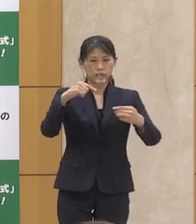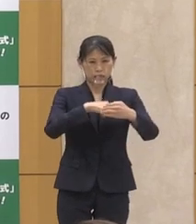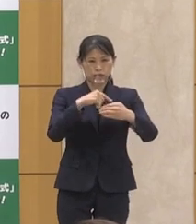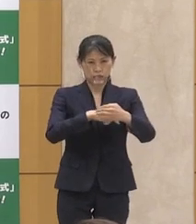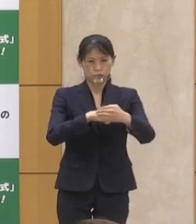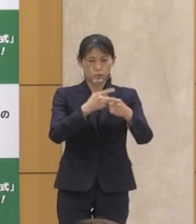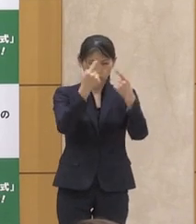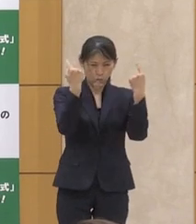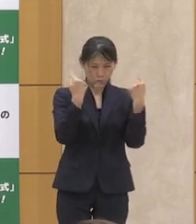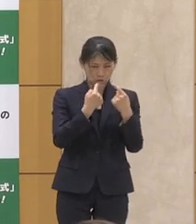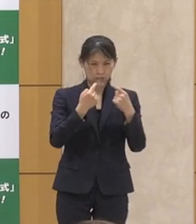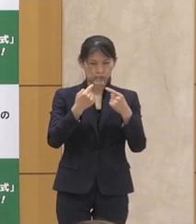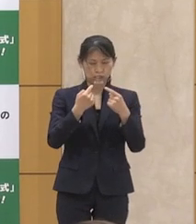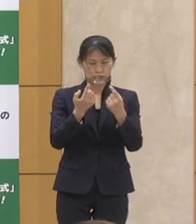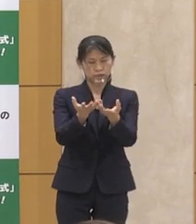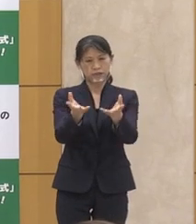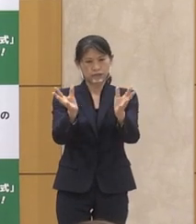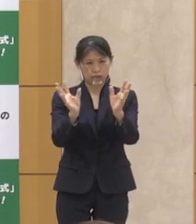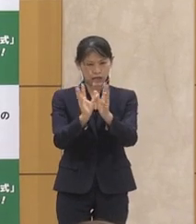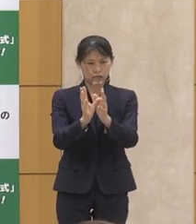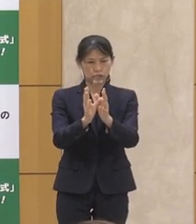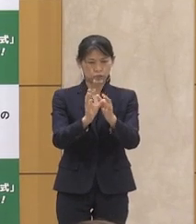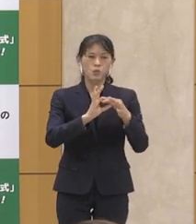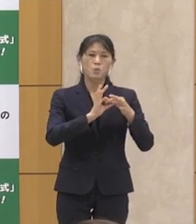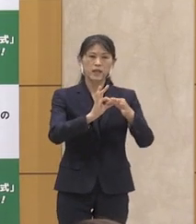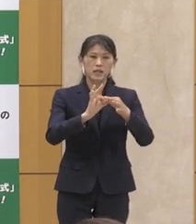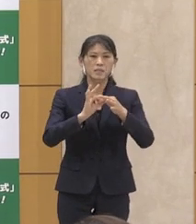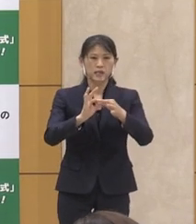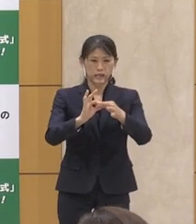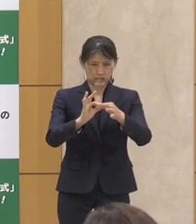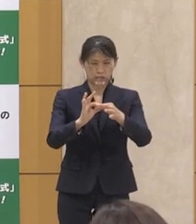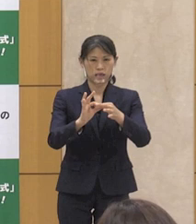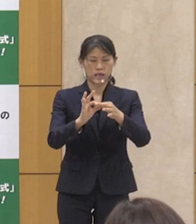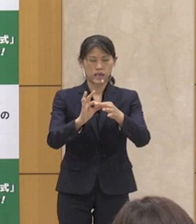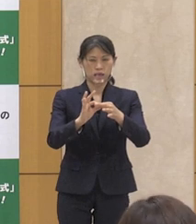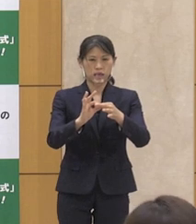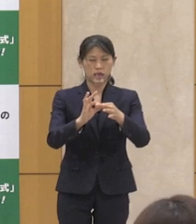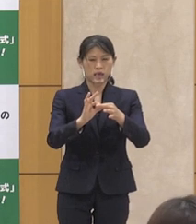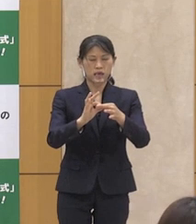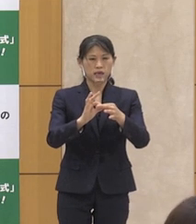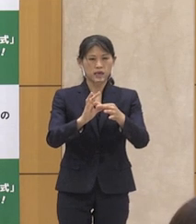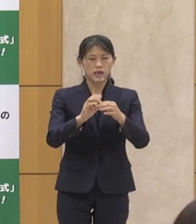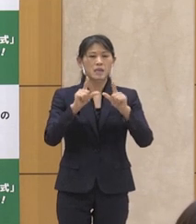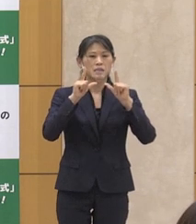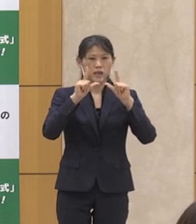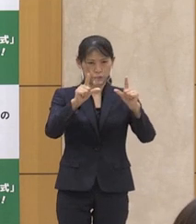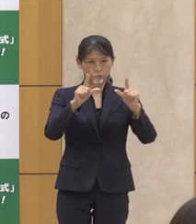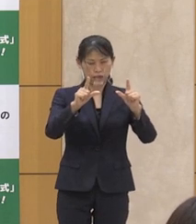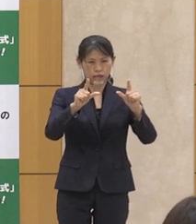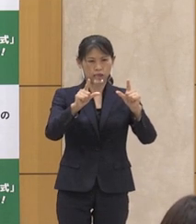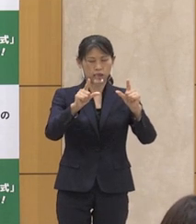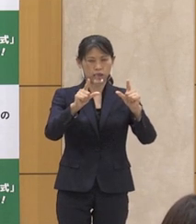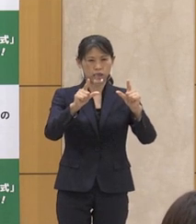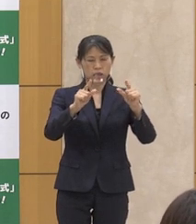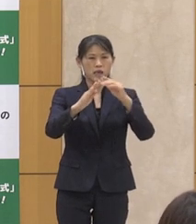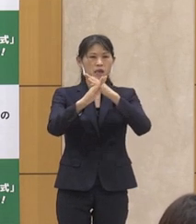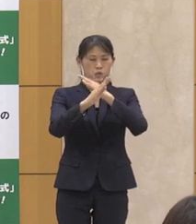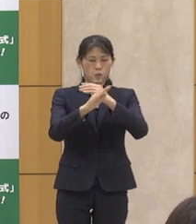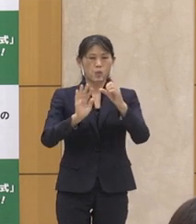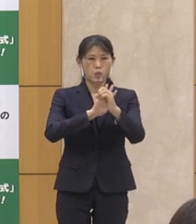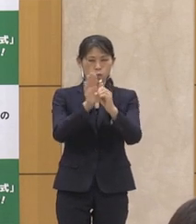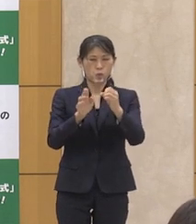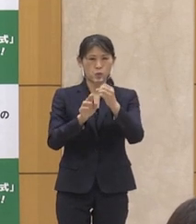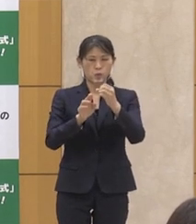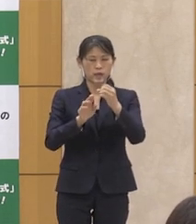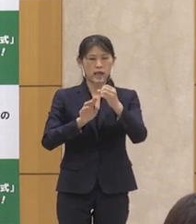や個人と連携して、こうした差別に対する啓発キャンペーンのコロナハラスメント、正しい情報